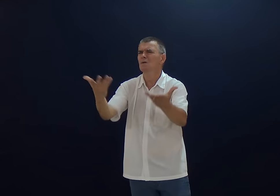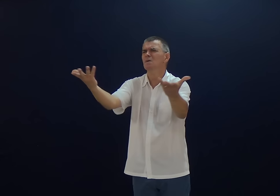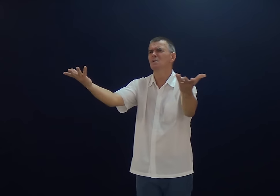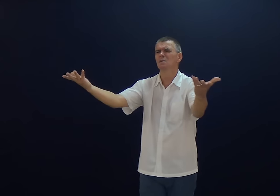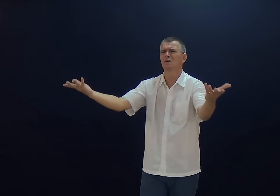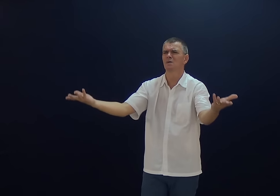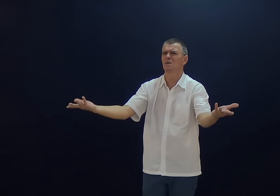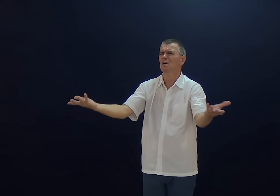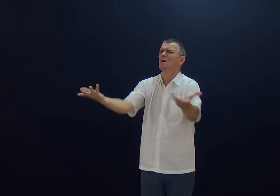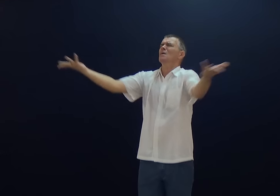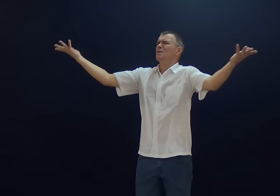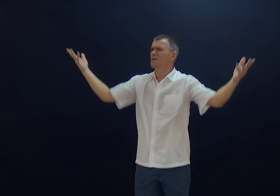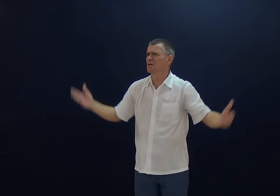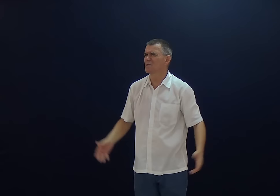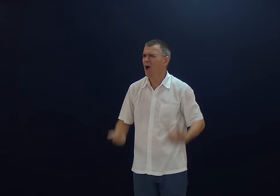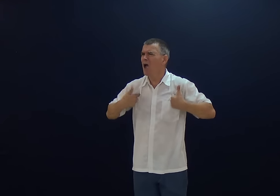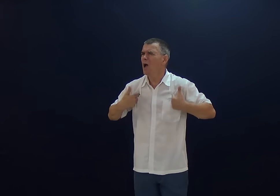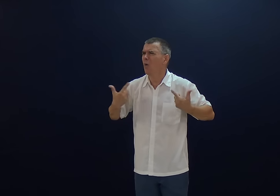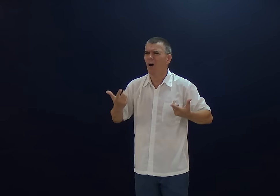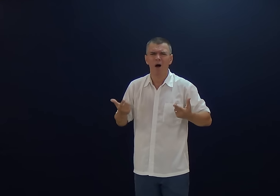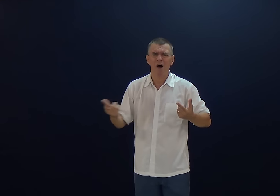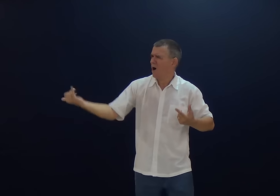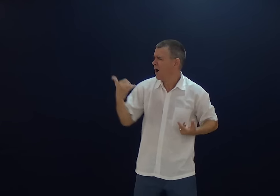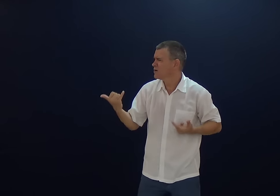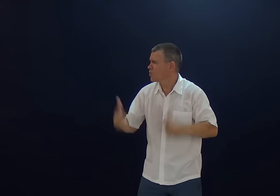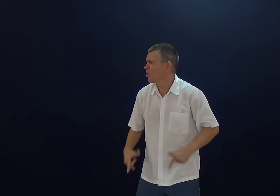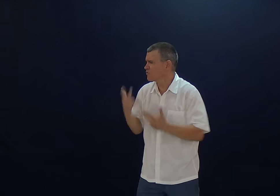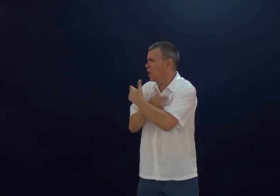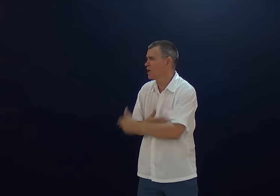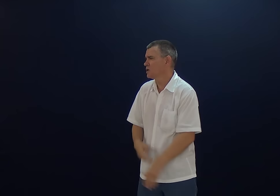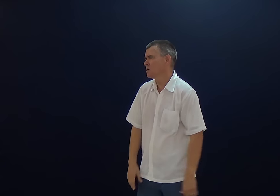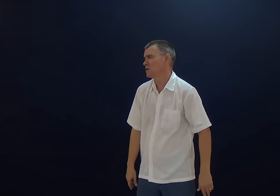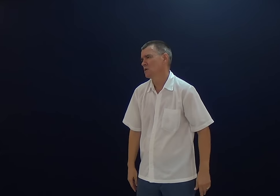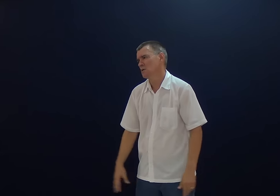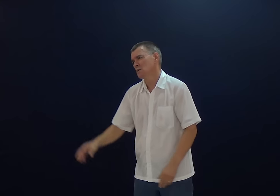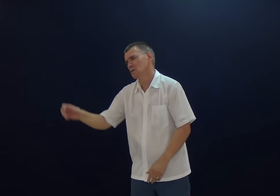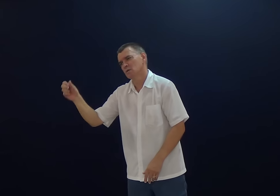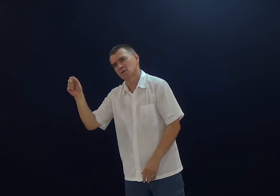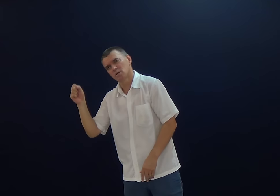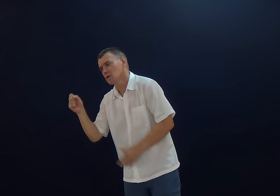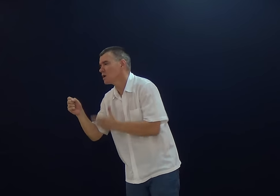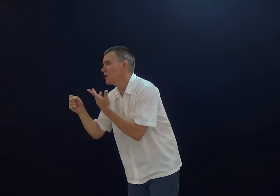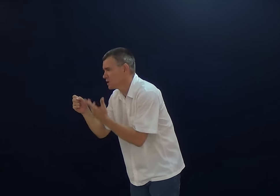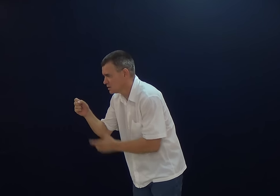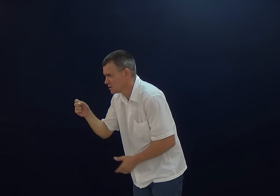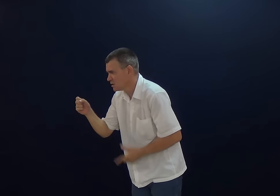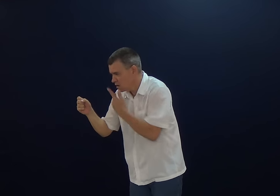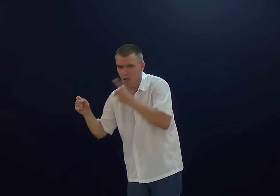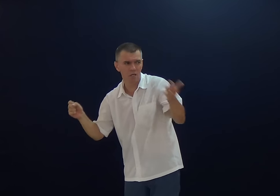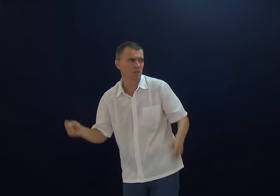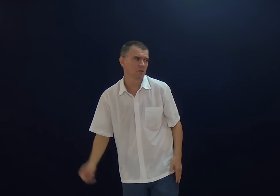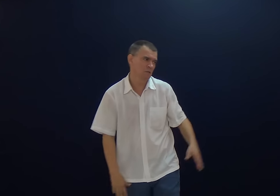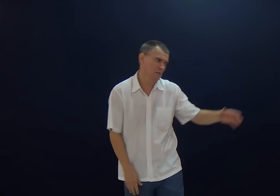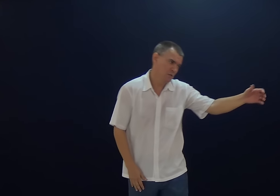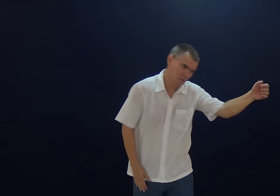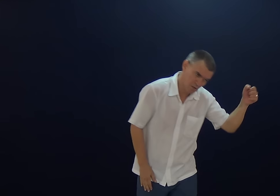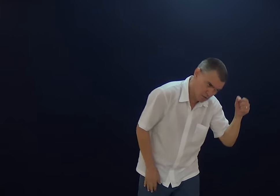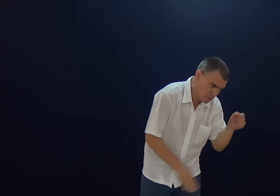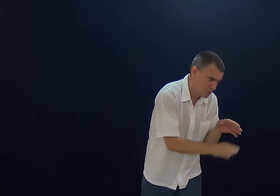firme nós suportamos toda essa luta essas questões Nossa fofoca tem sido um como se fosse